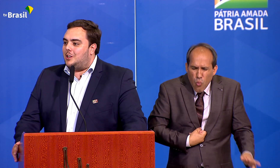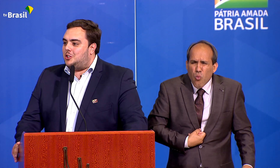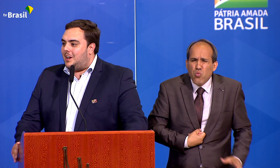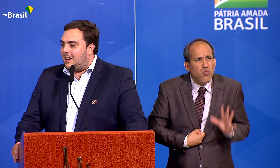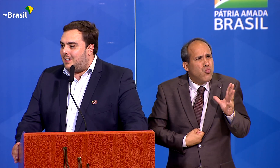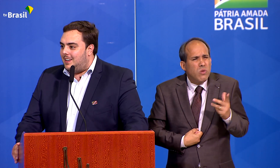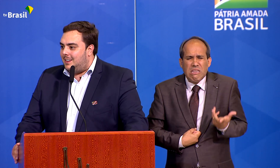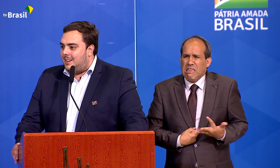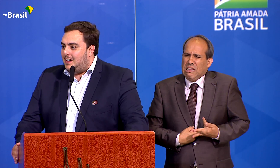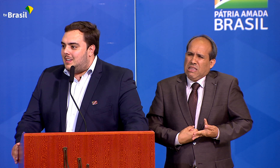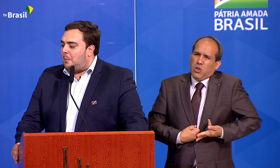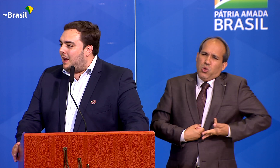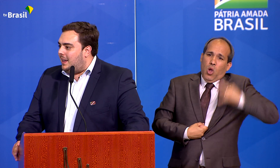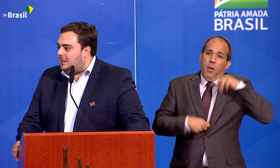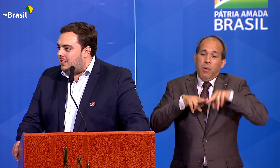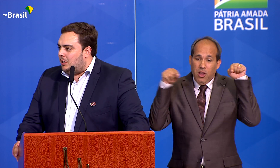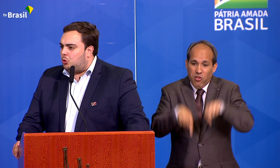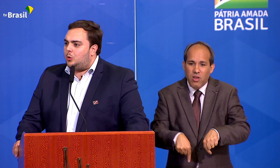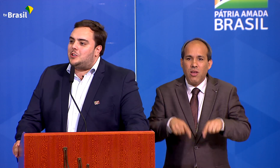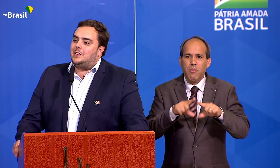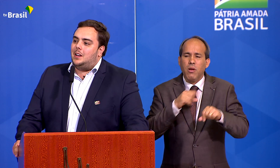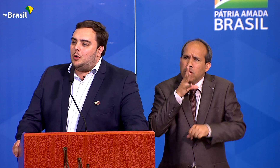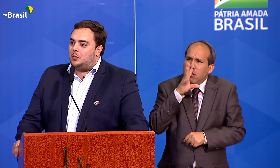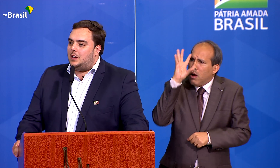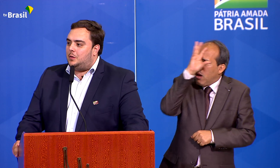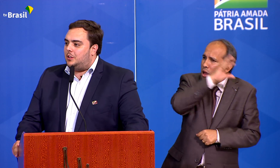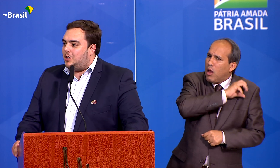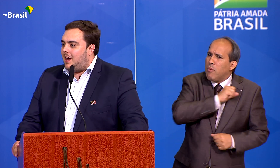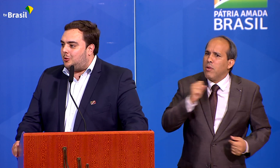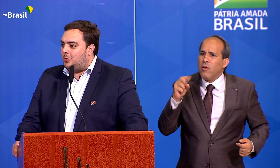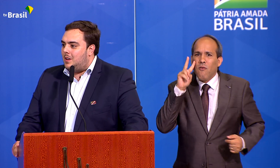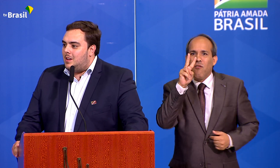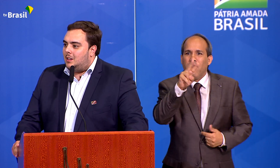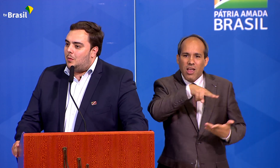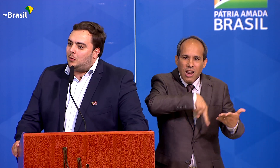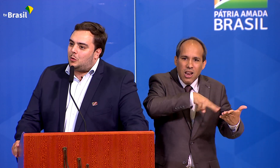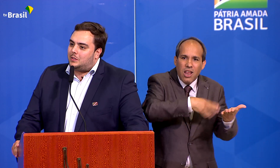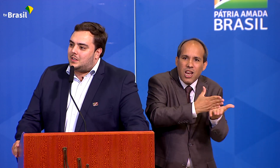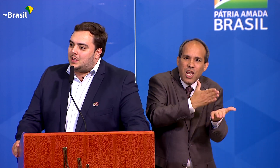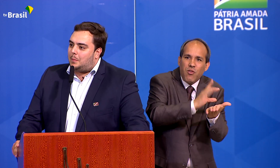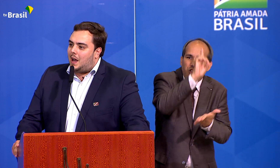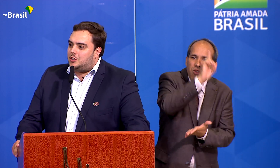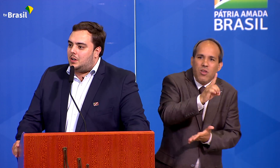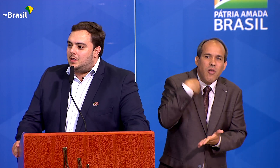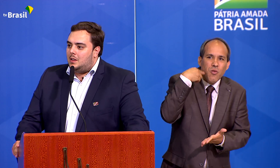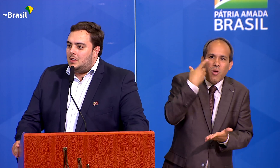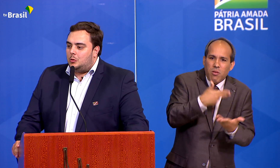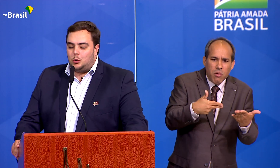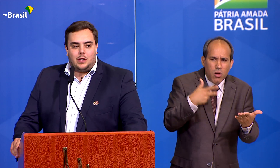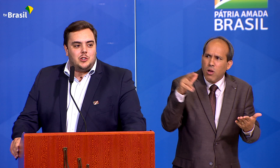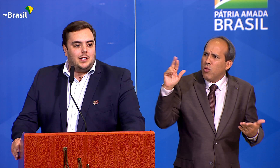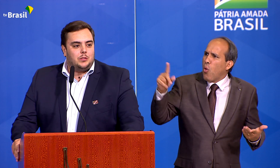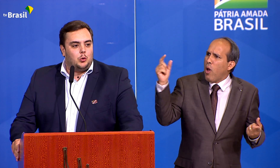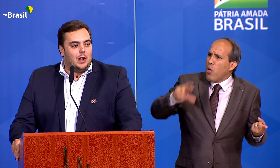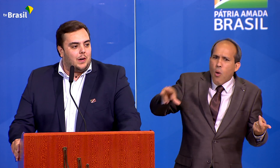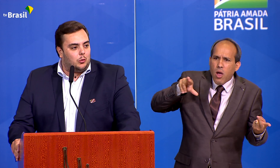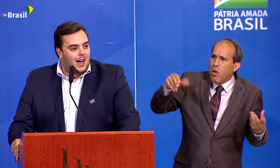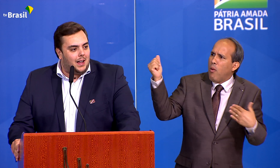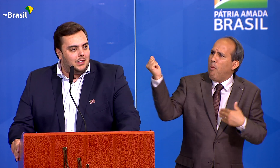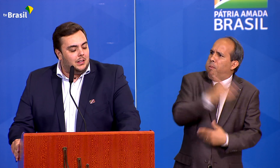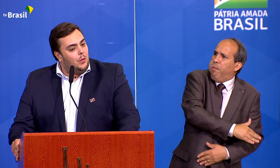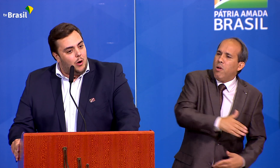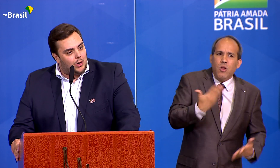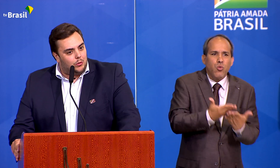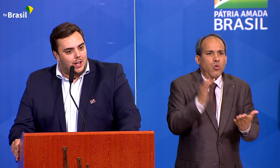mundo quando a gente chega aqui e aprendi que tudo que a gente leu nos livros e direito não é o que acontece na prática tudo que a gente